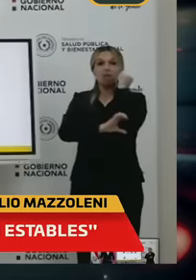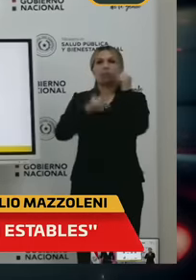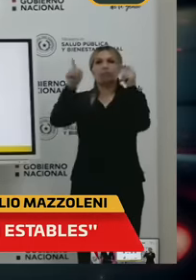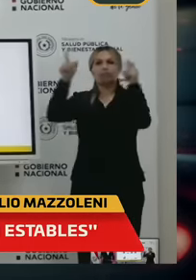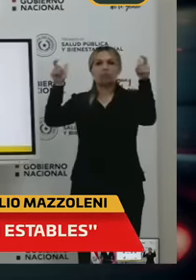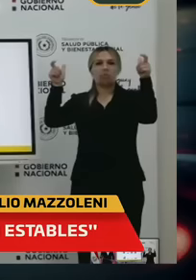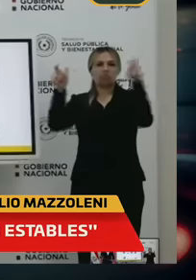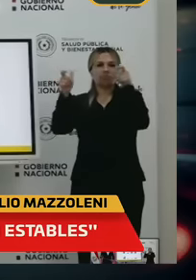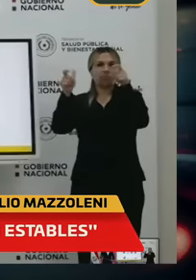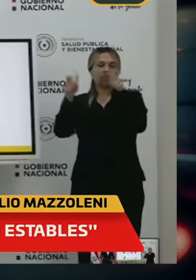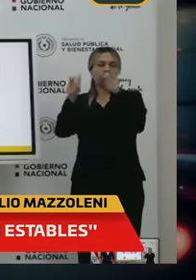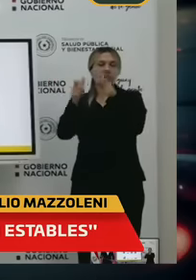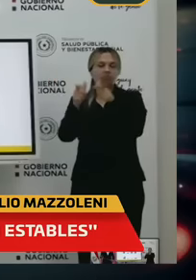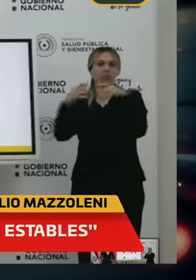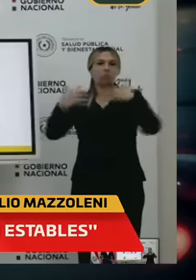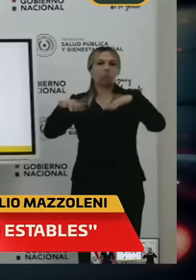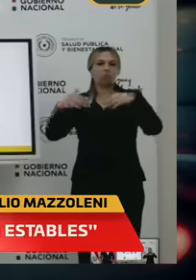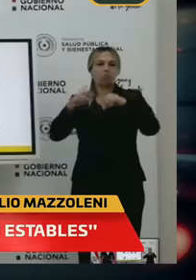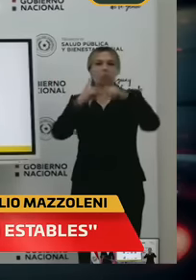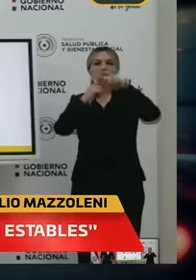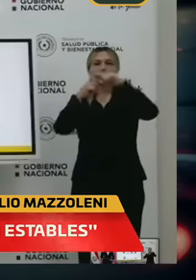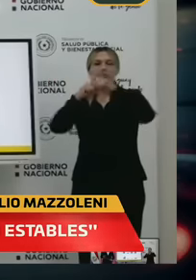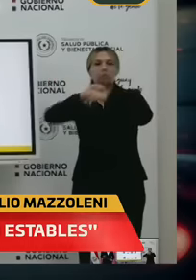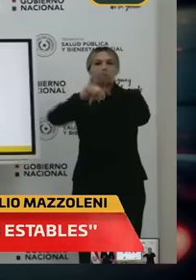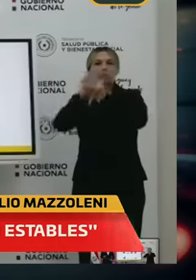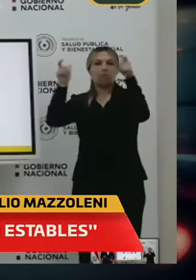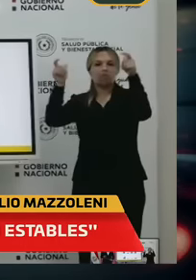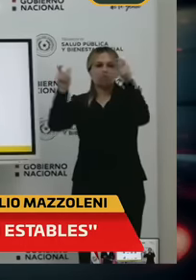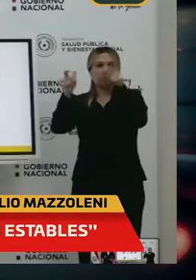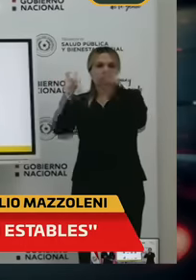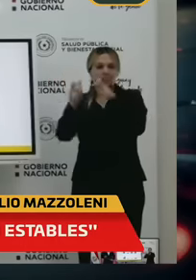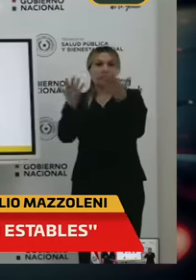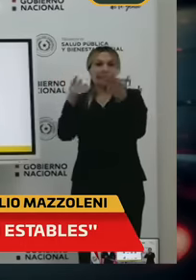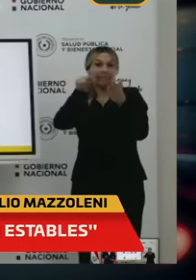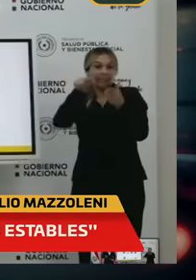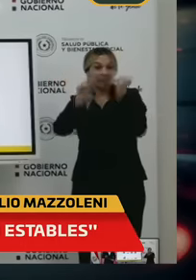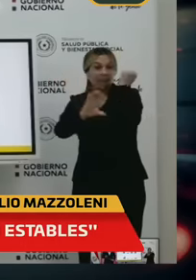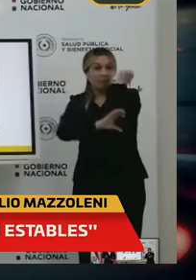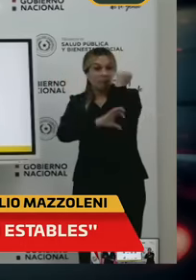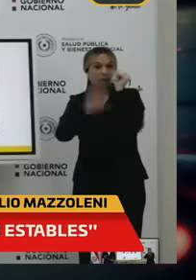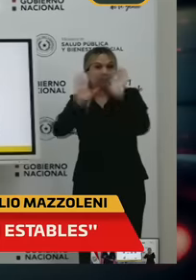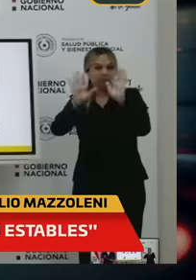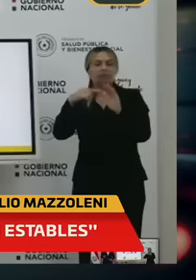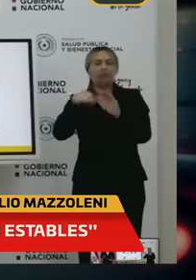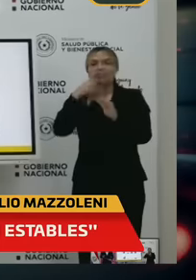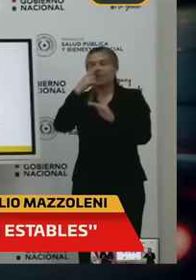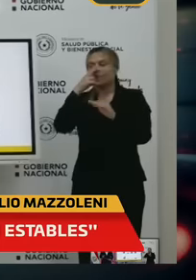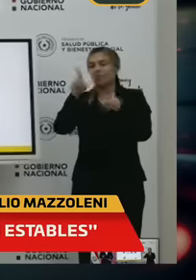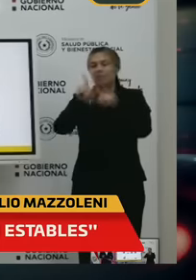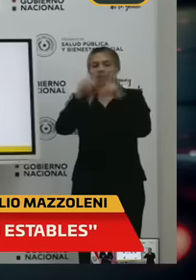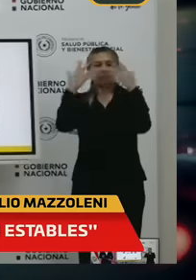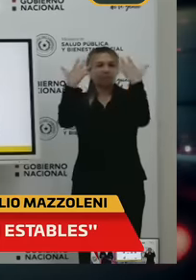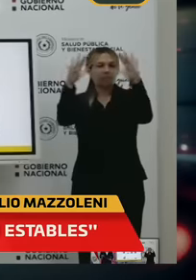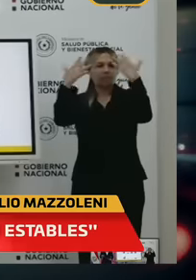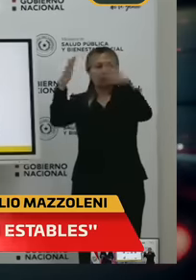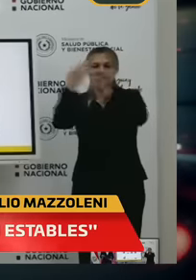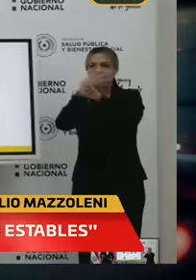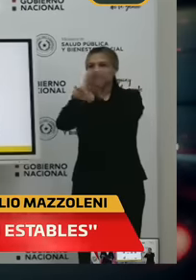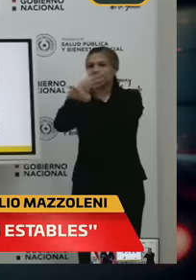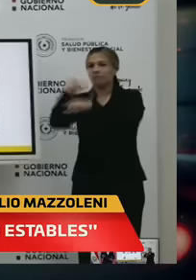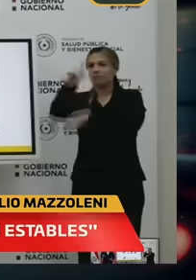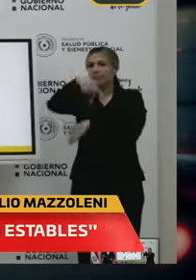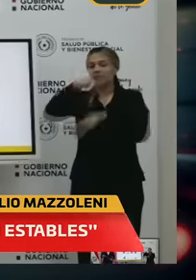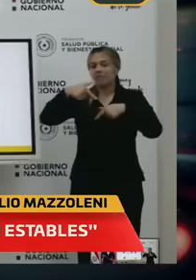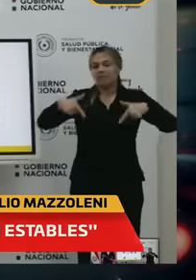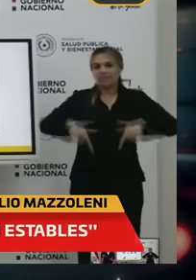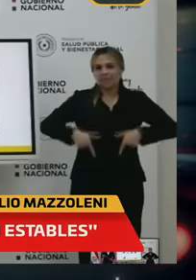descenso importante en el número de casos. Aquí quiero una vez más resaltar la enorme colaboración de los intendentes